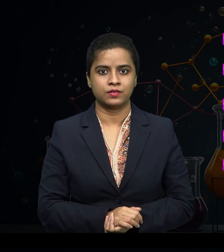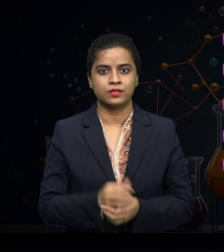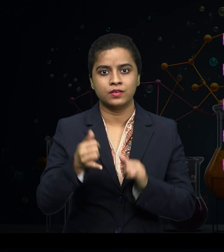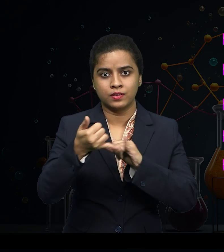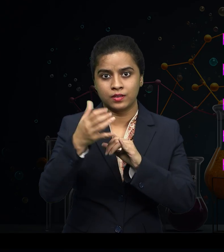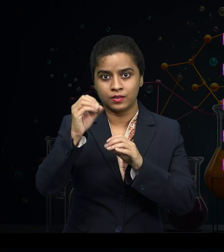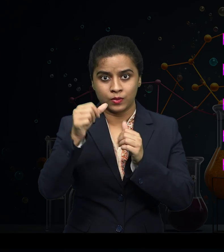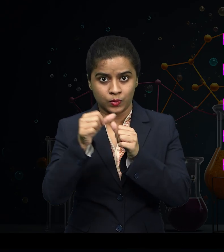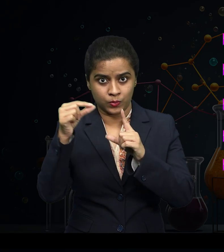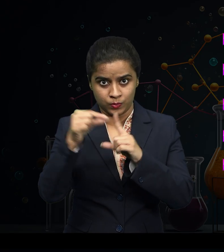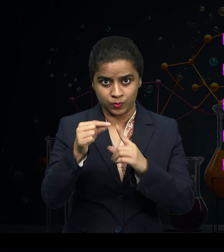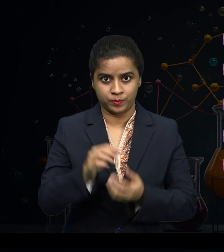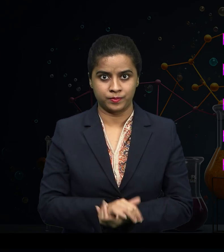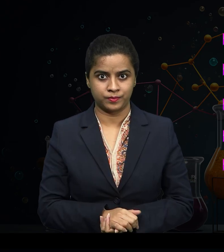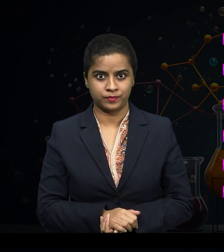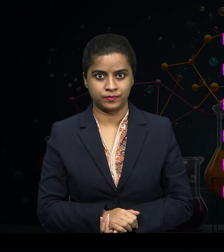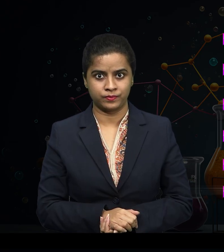साबण,